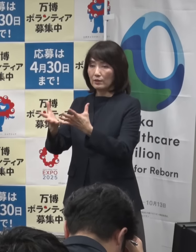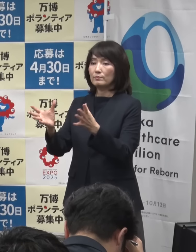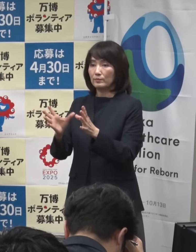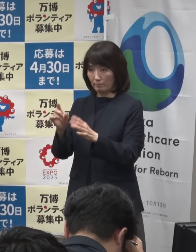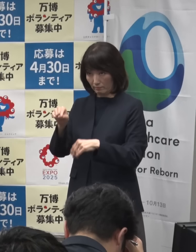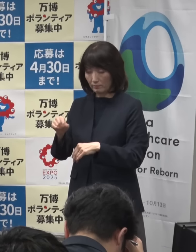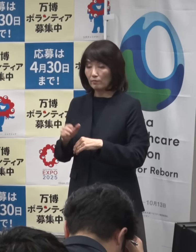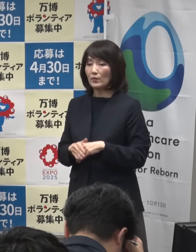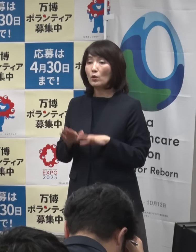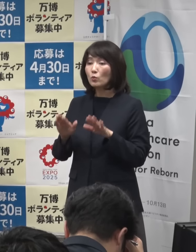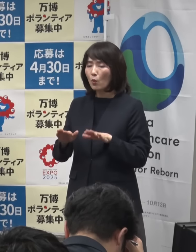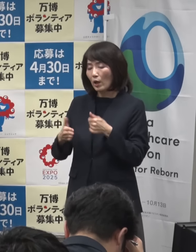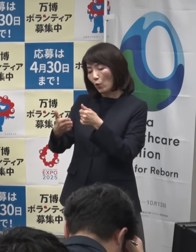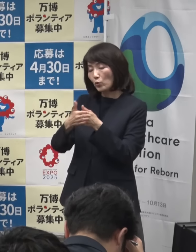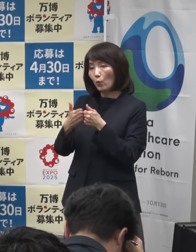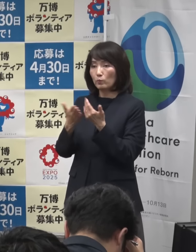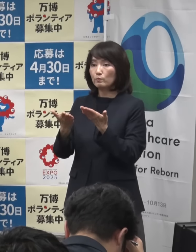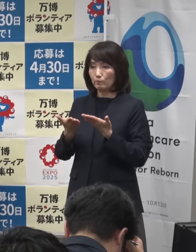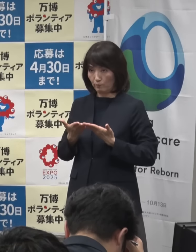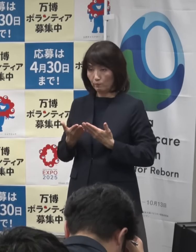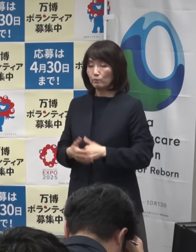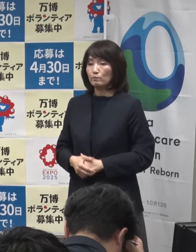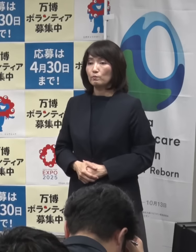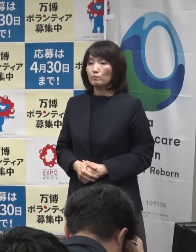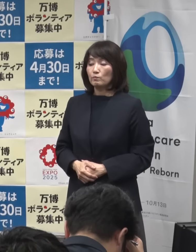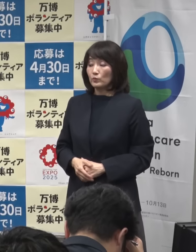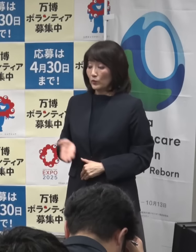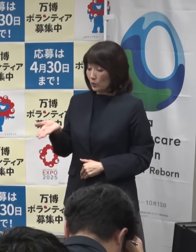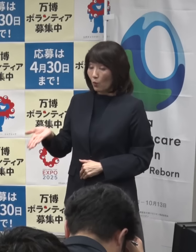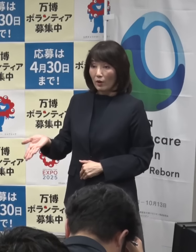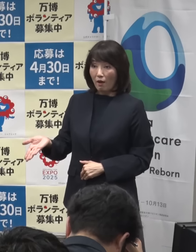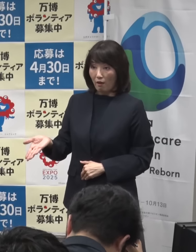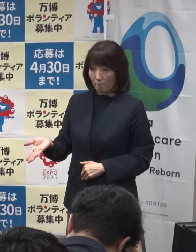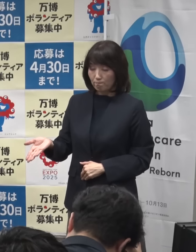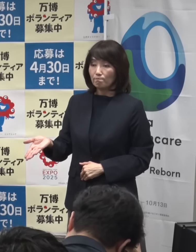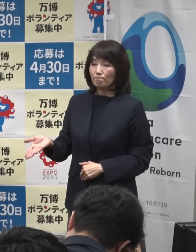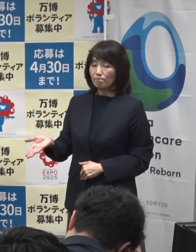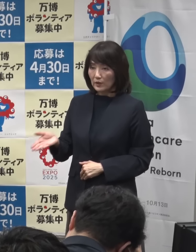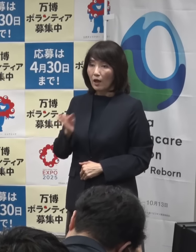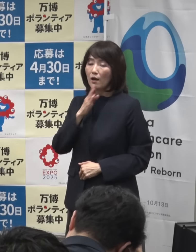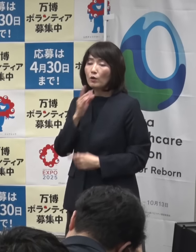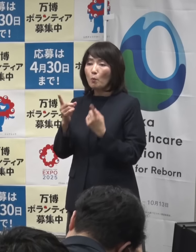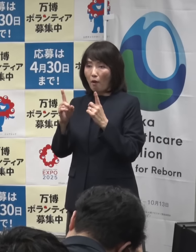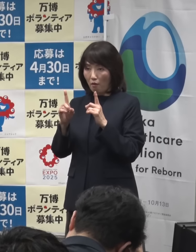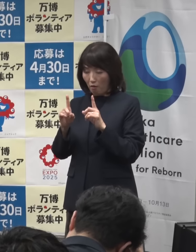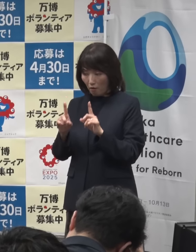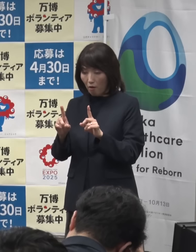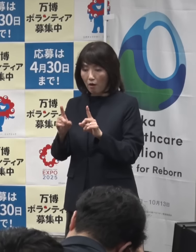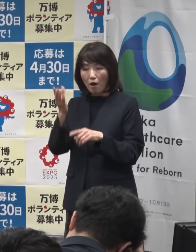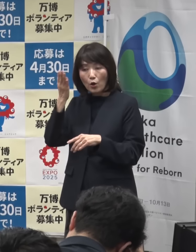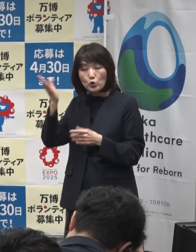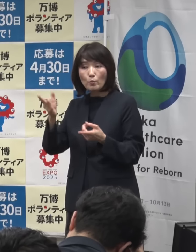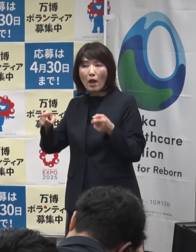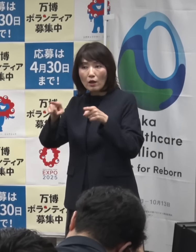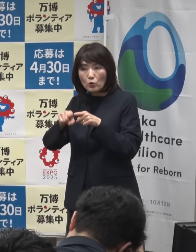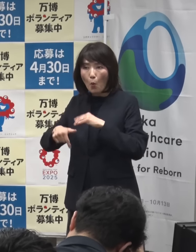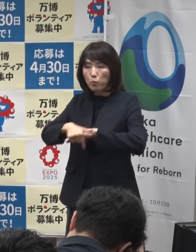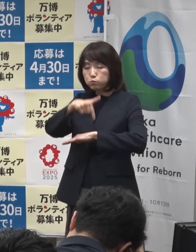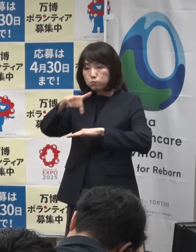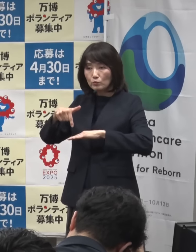回もですね、ご協力をいただくということになっています。これがその門真のですね、夢友プロジェクトの方